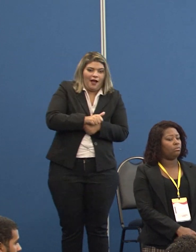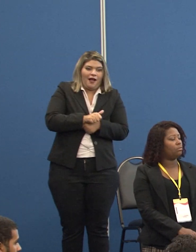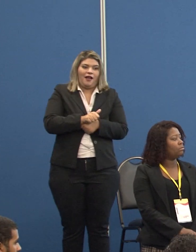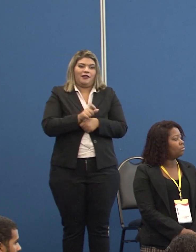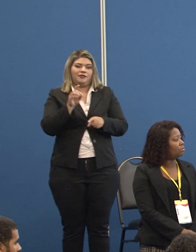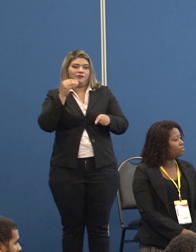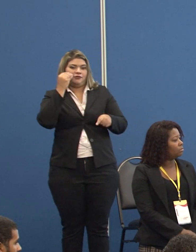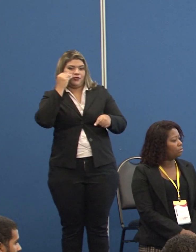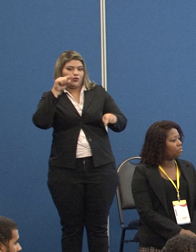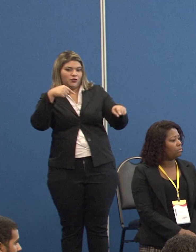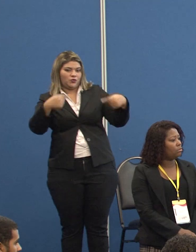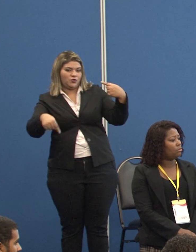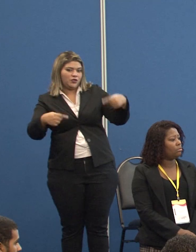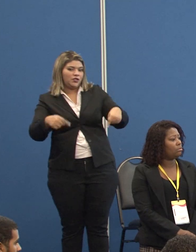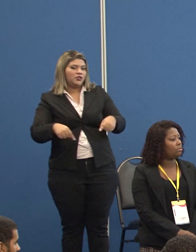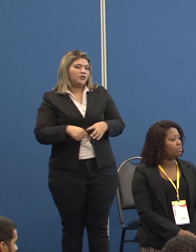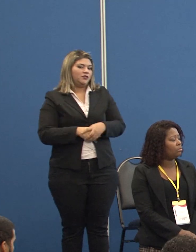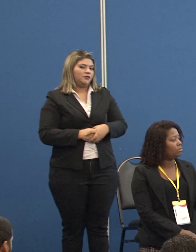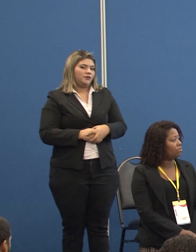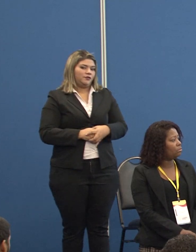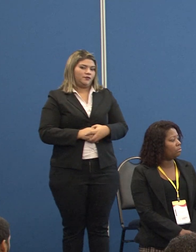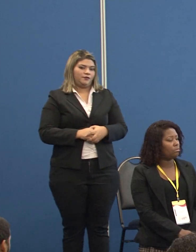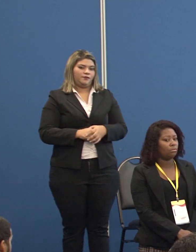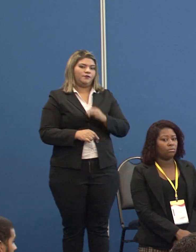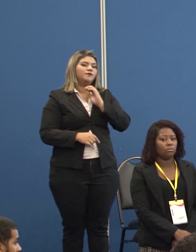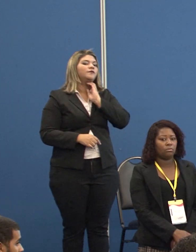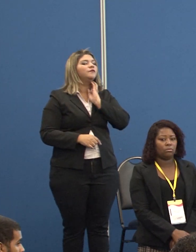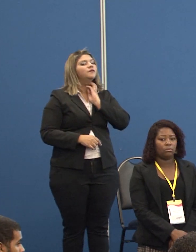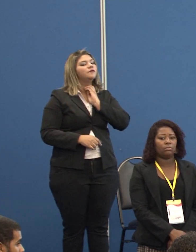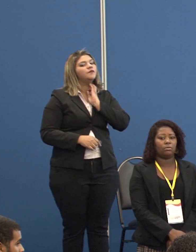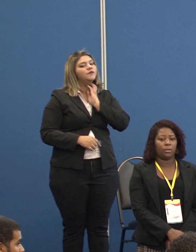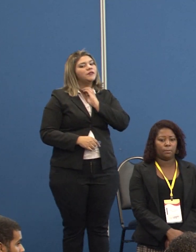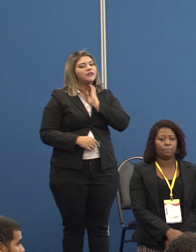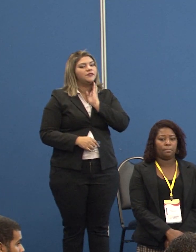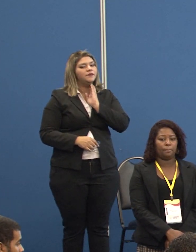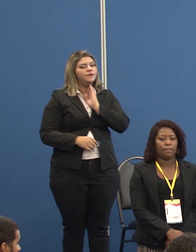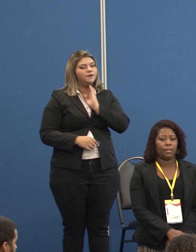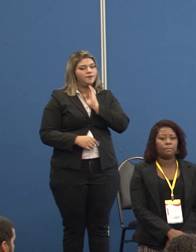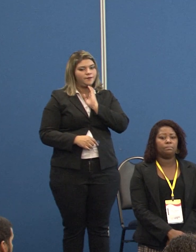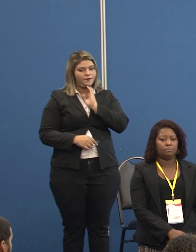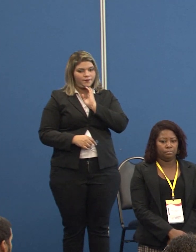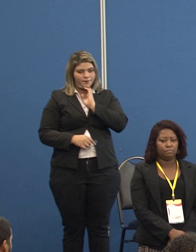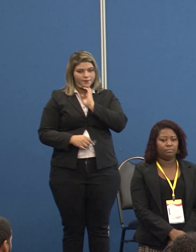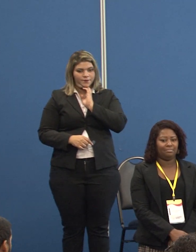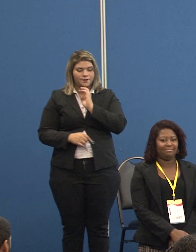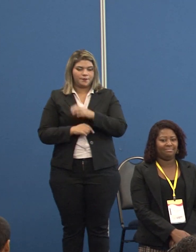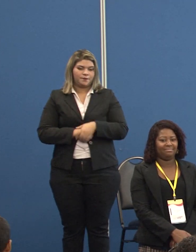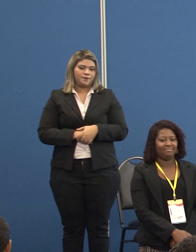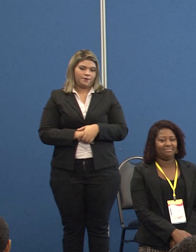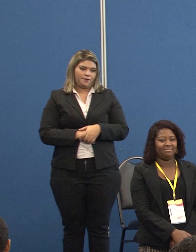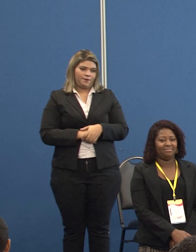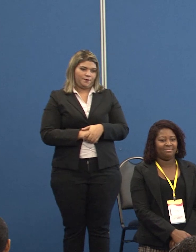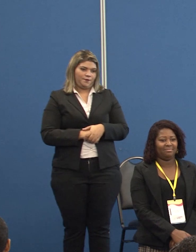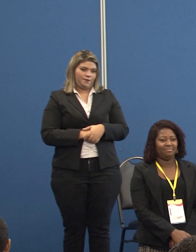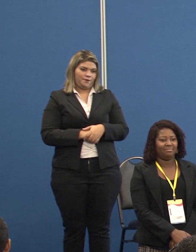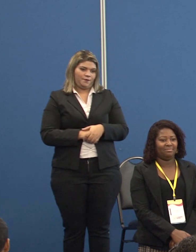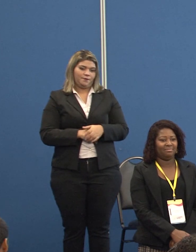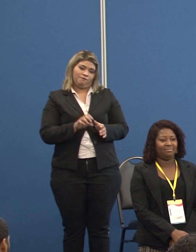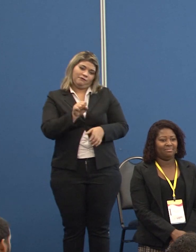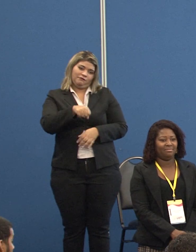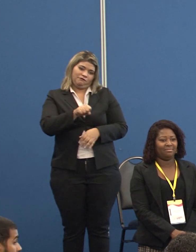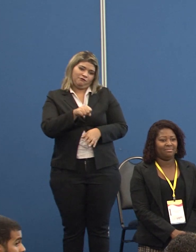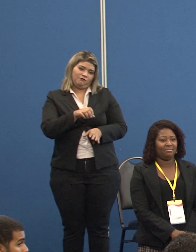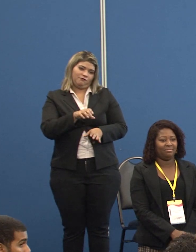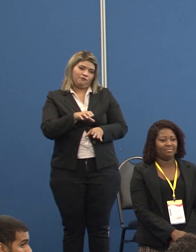alguma discussão, né? De repente, a gente pode também conversar um pouco. Vocês, perguntas? Sim, pode ser também.